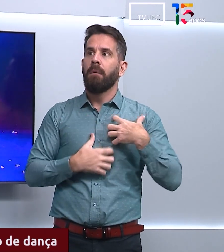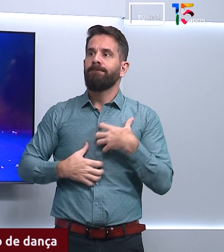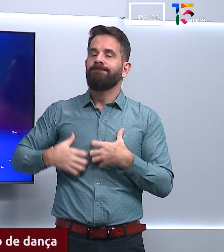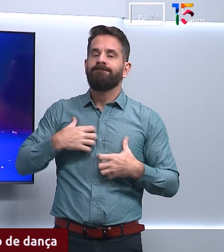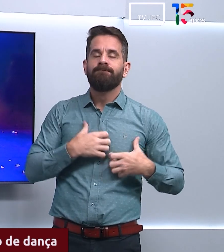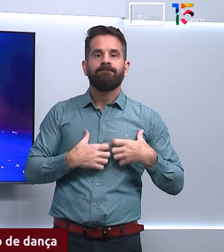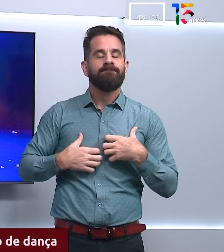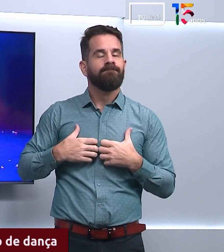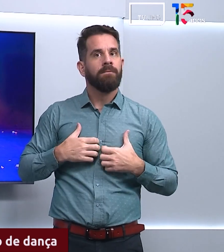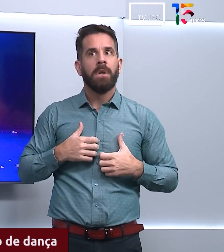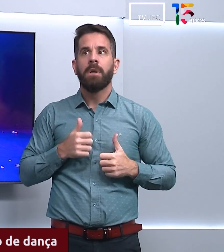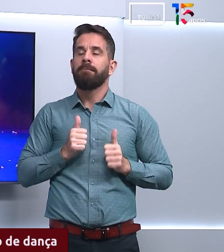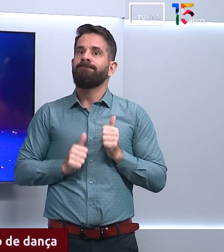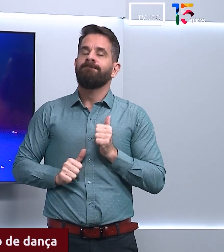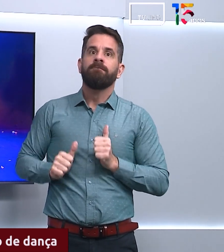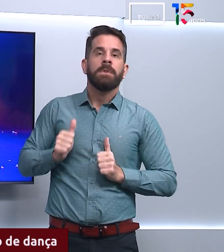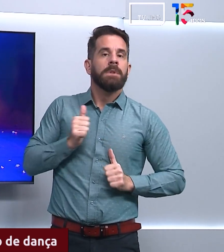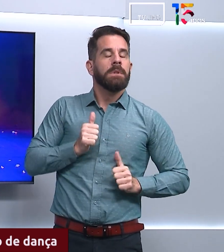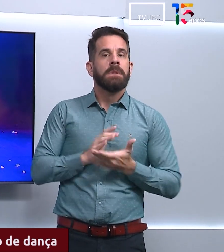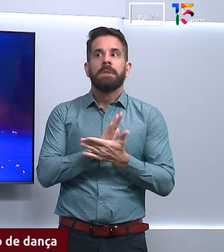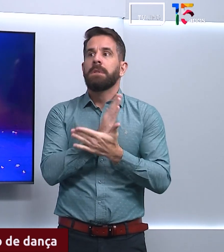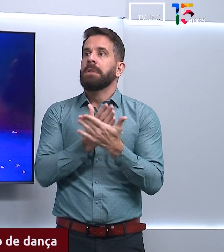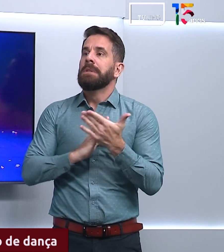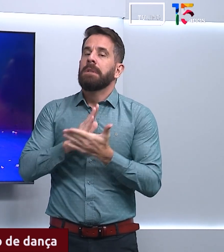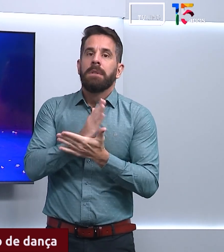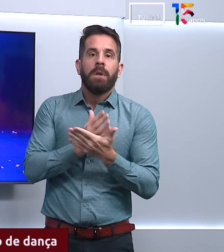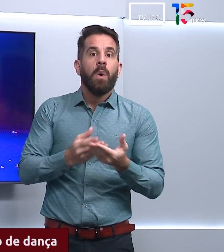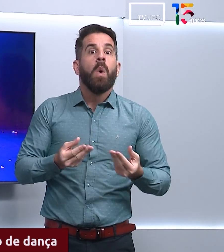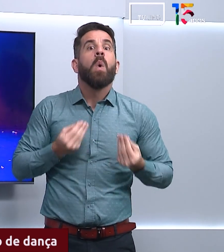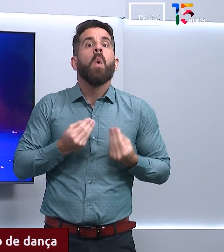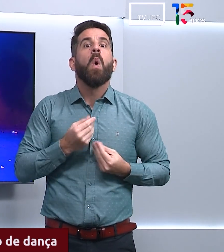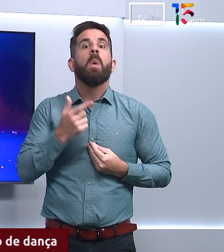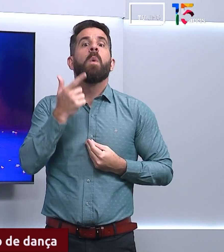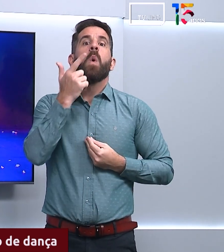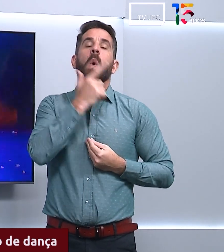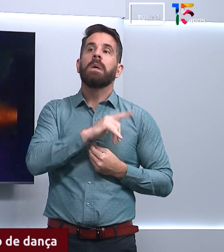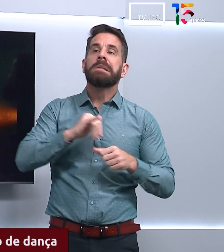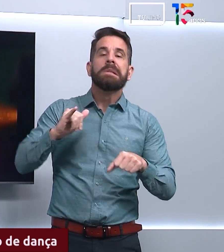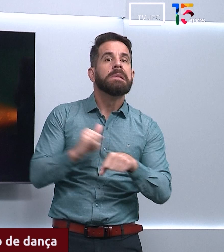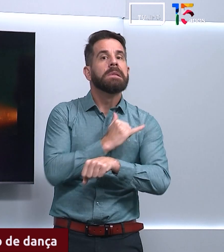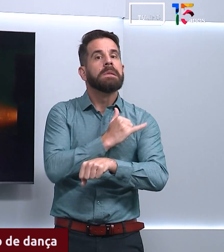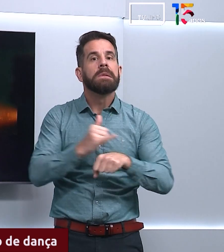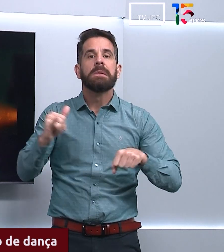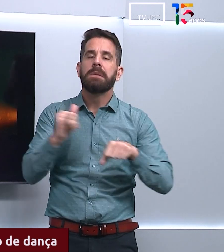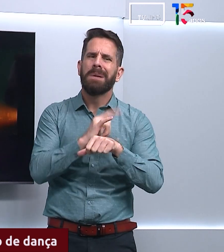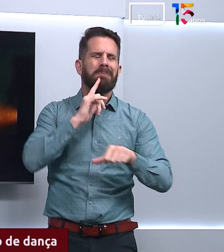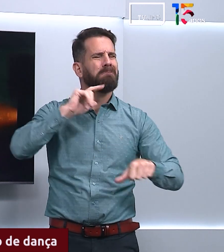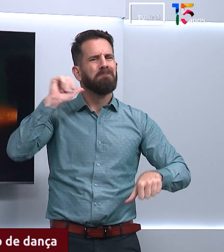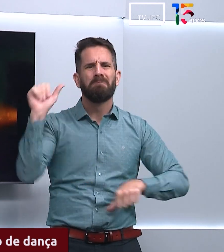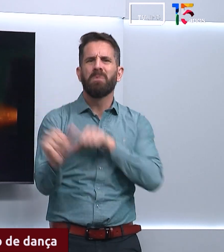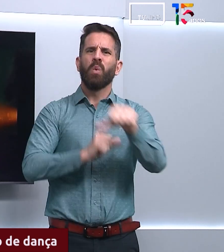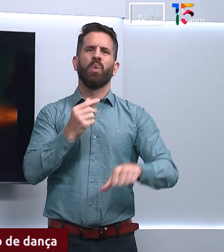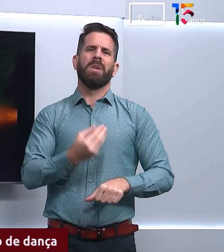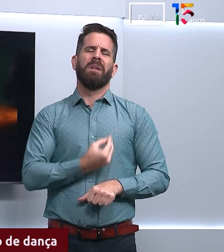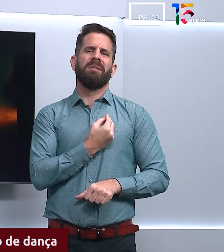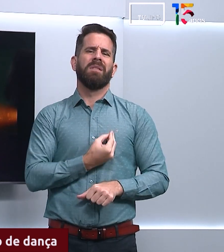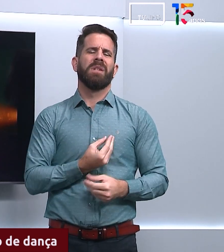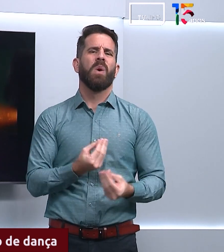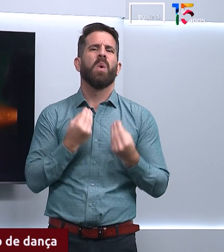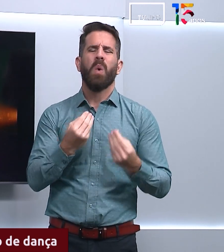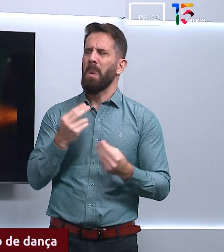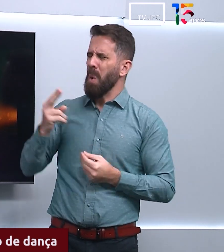agonia de angústia que saídas a gente tem né para sair do desse ciclo vicioso da